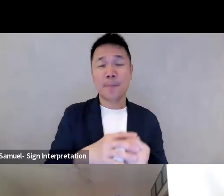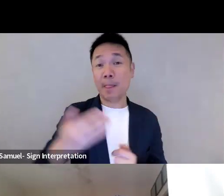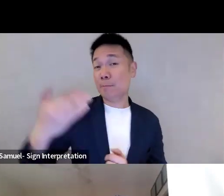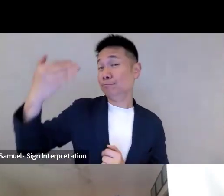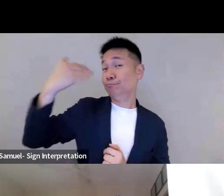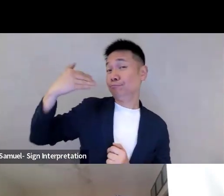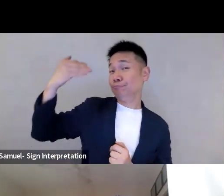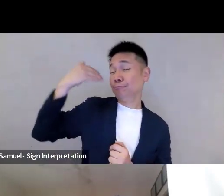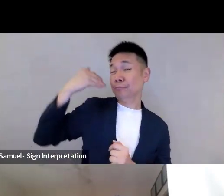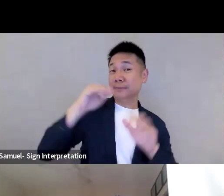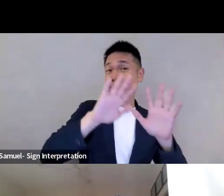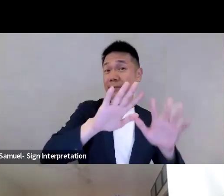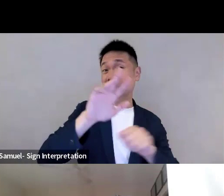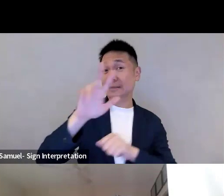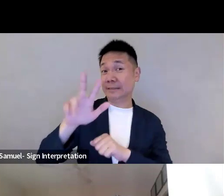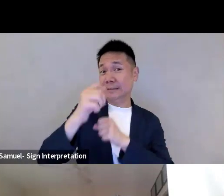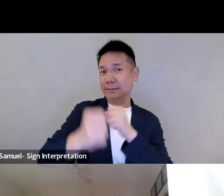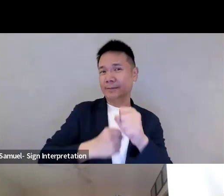我第一次